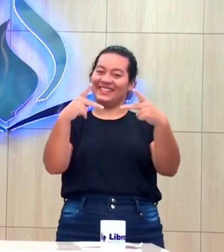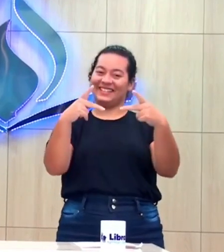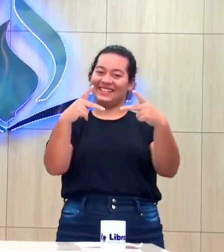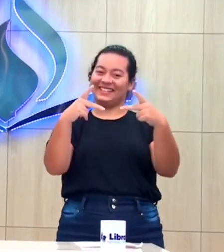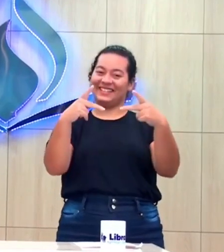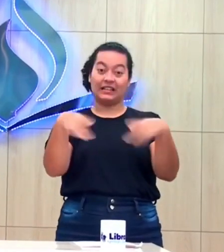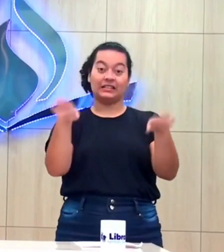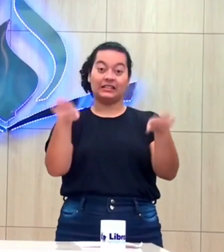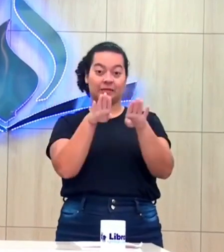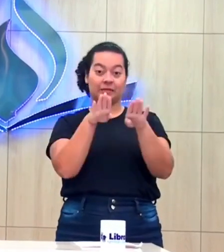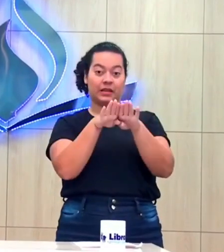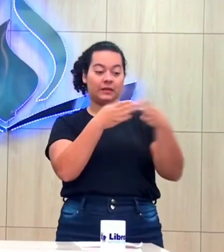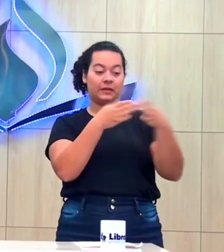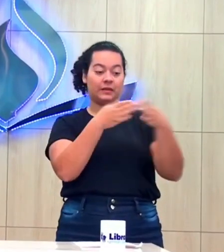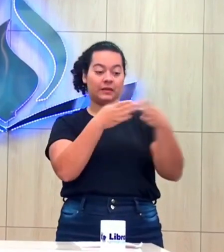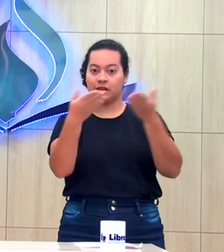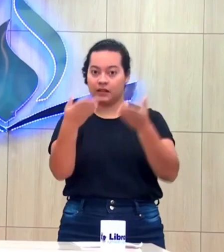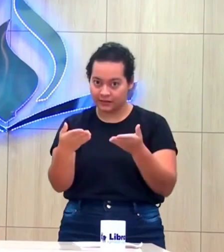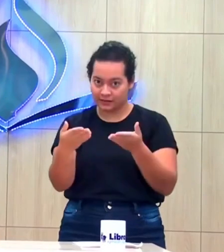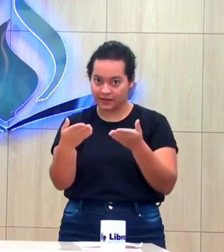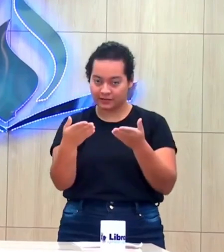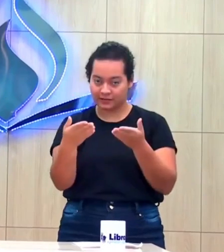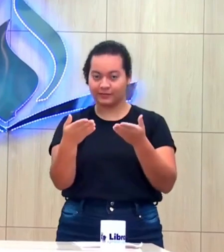também quero apresentar a vocês